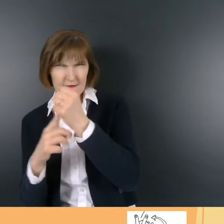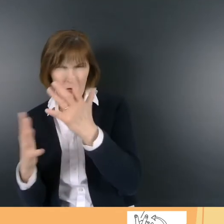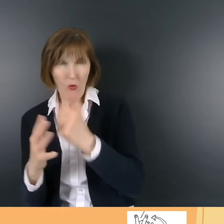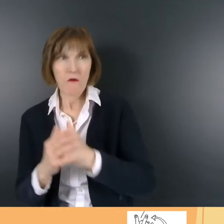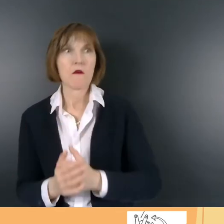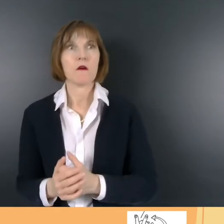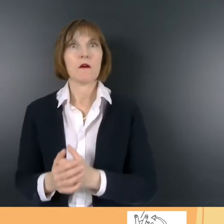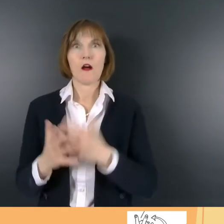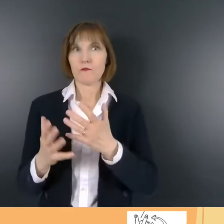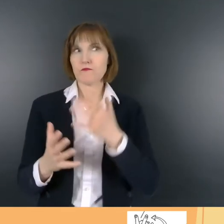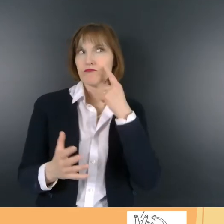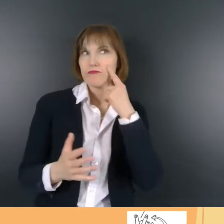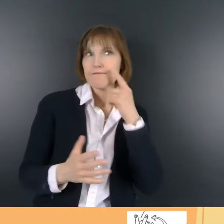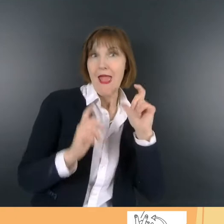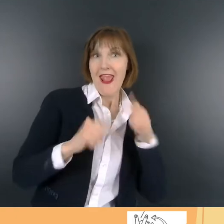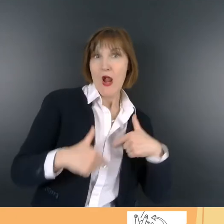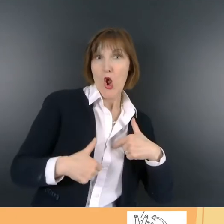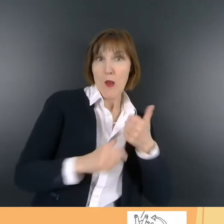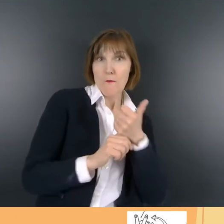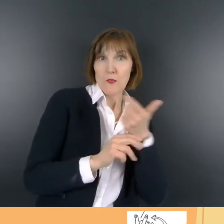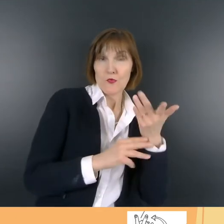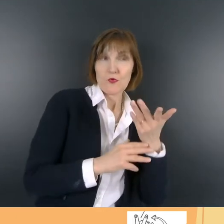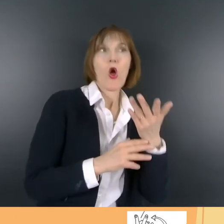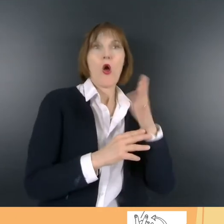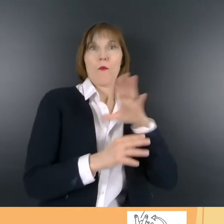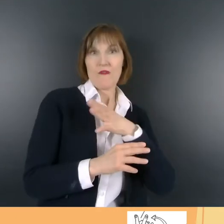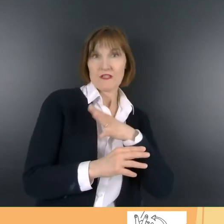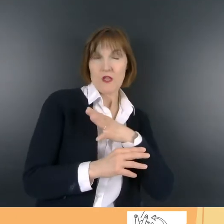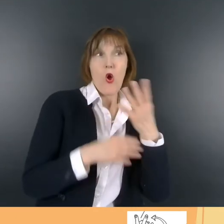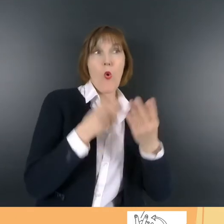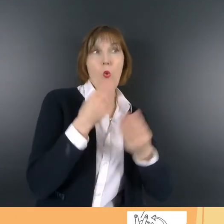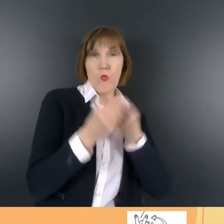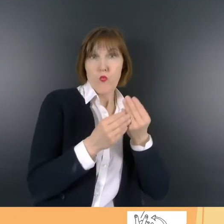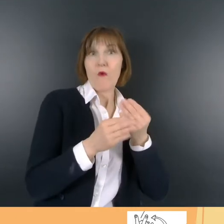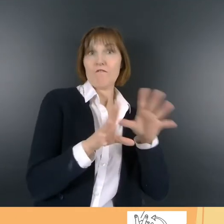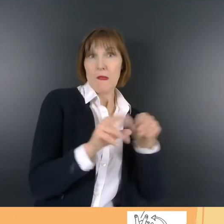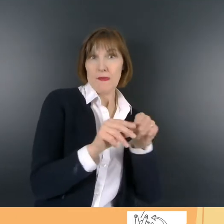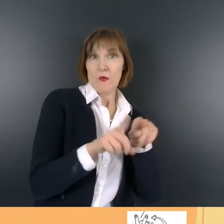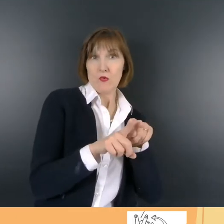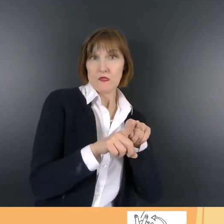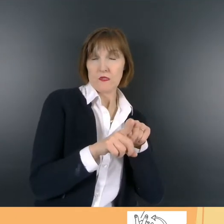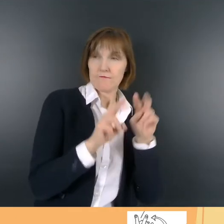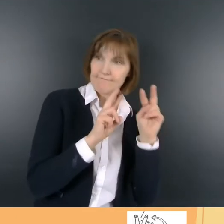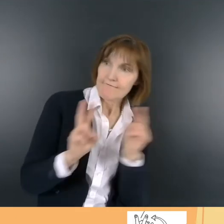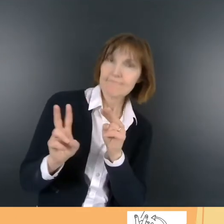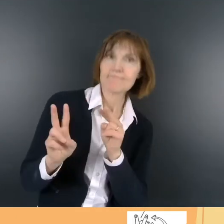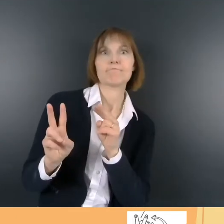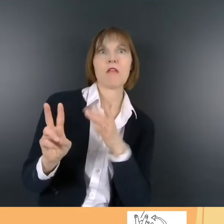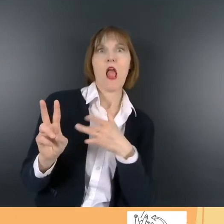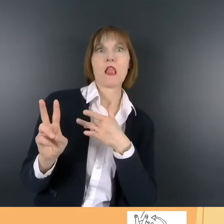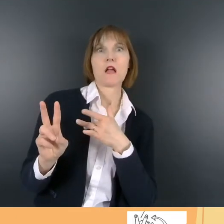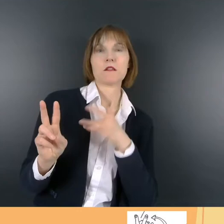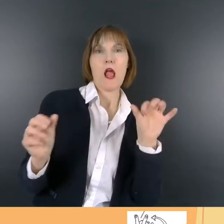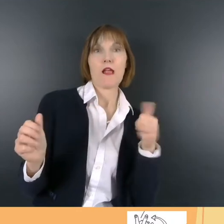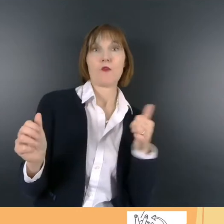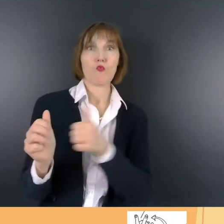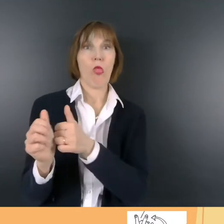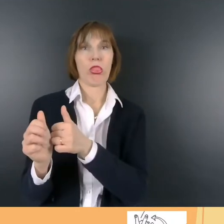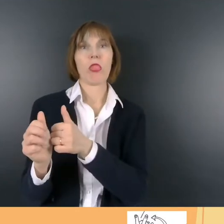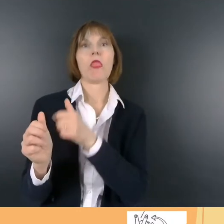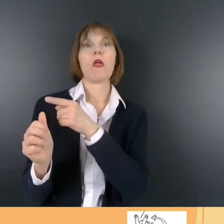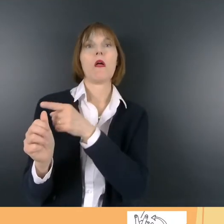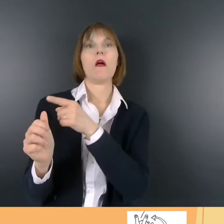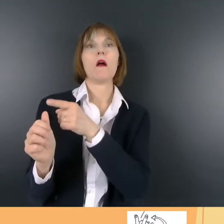des professeurs, ou même des familles, pourquoi pas, qui sont intéressées de rejoindre